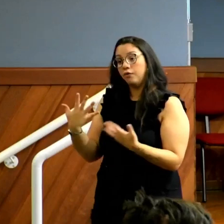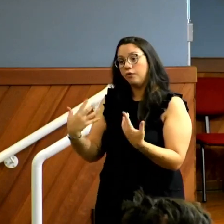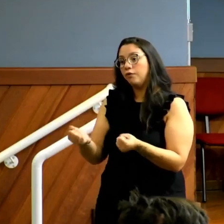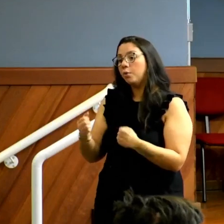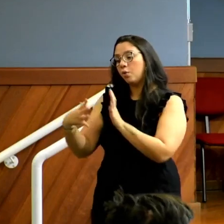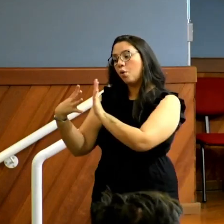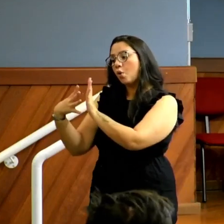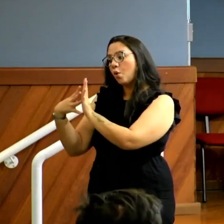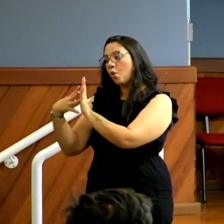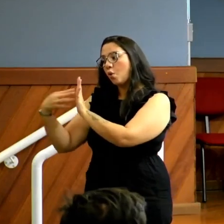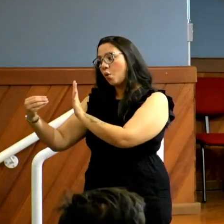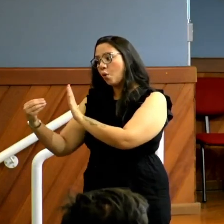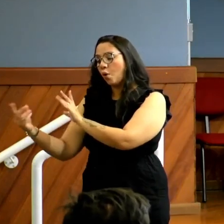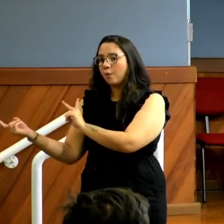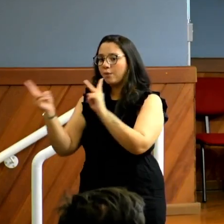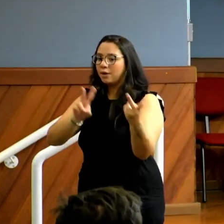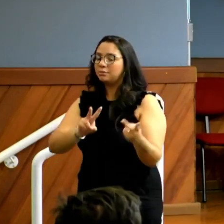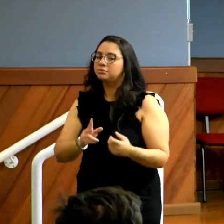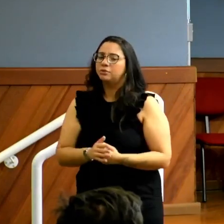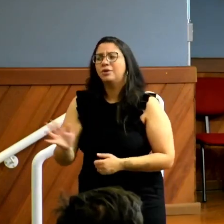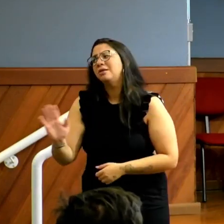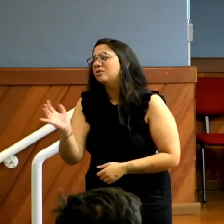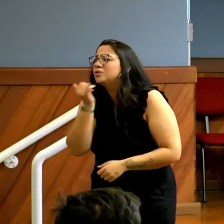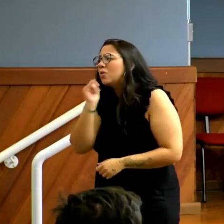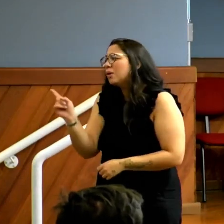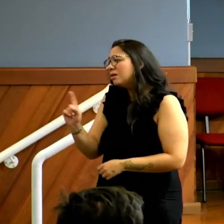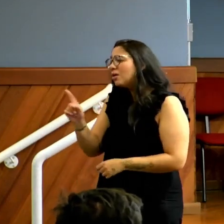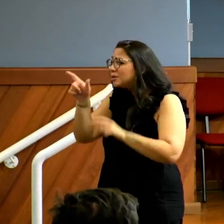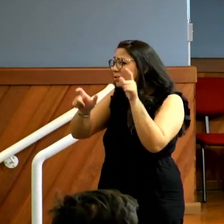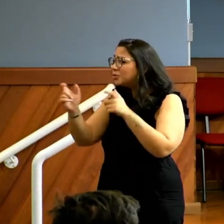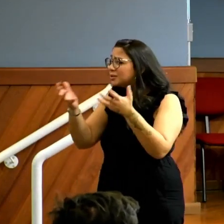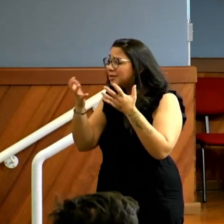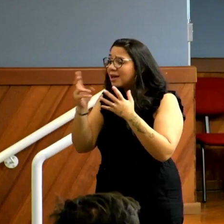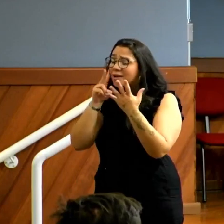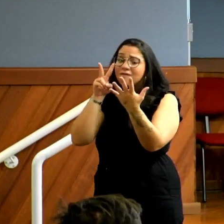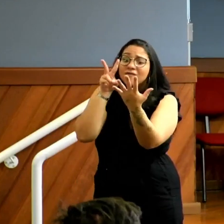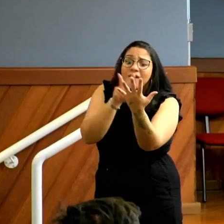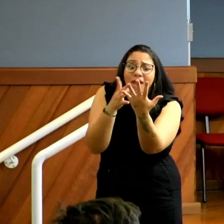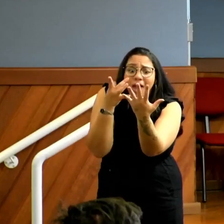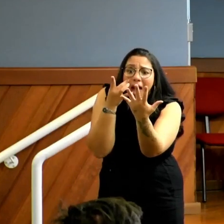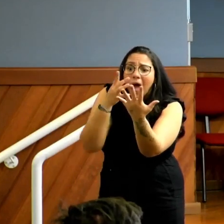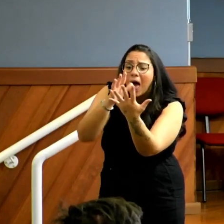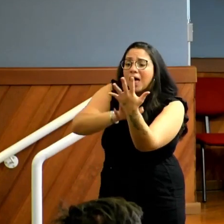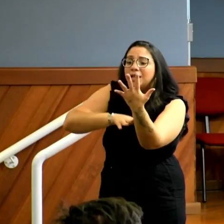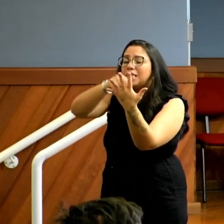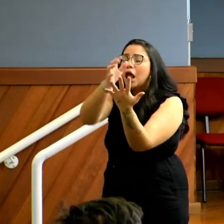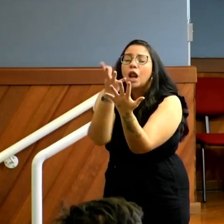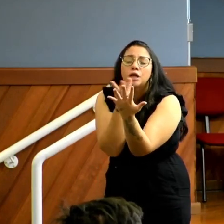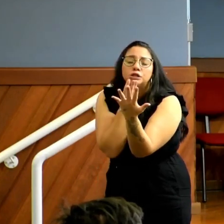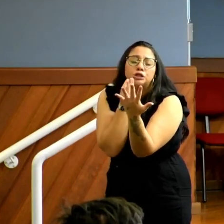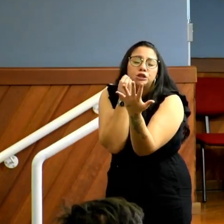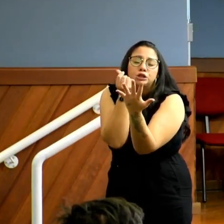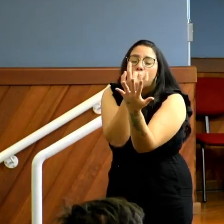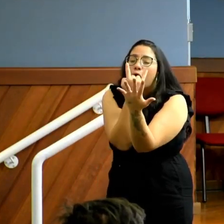querem ver a tridimensionalidade, né? É, tem uma outra questão ali, ah, é fetiche, ah, não